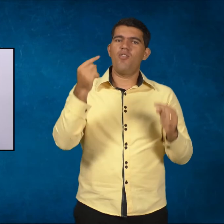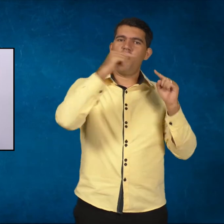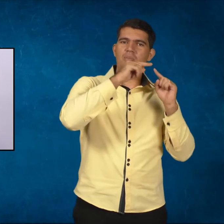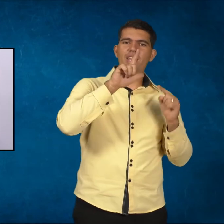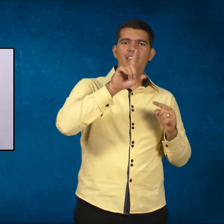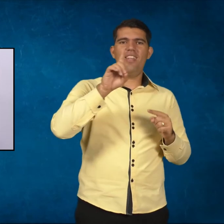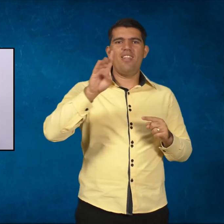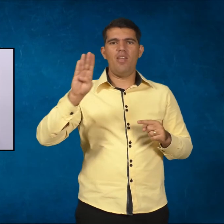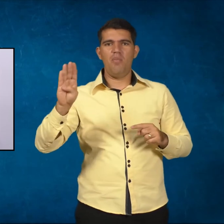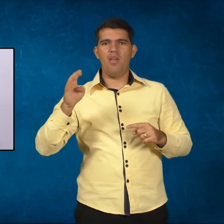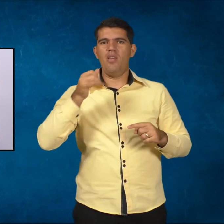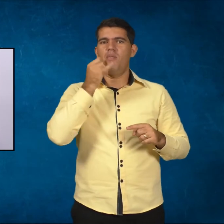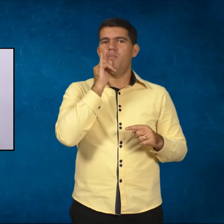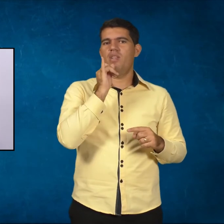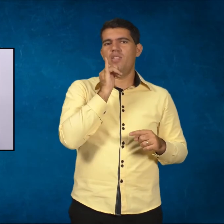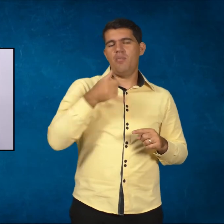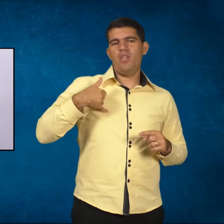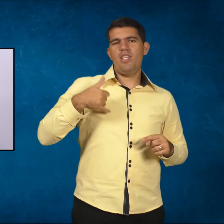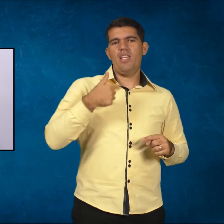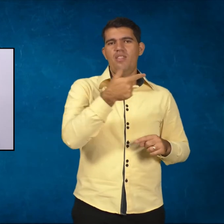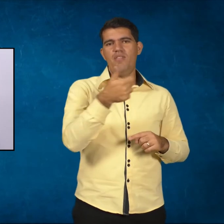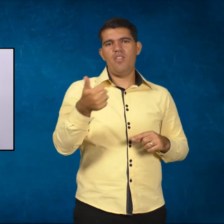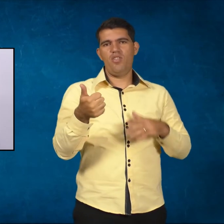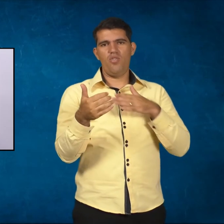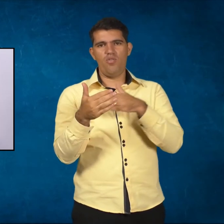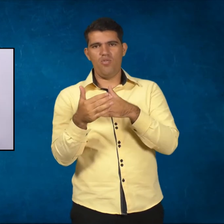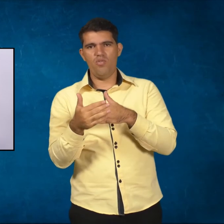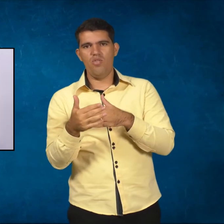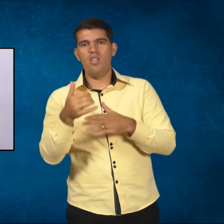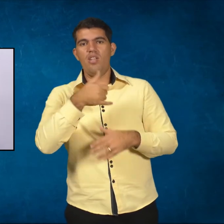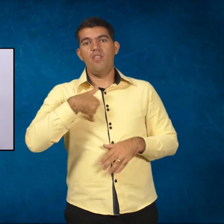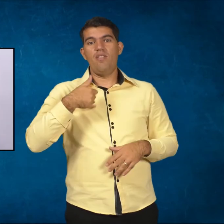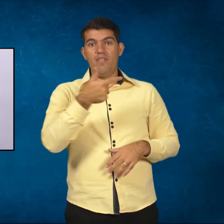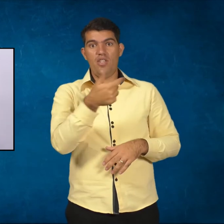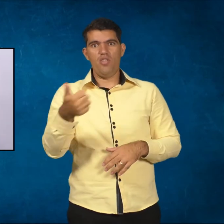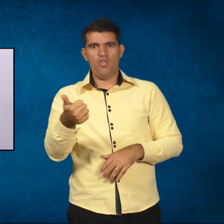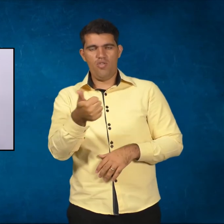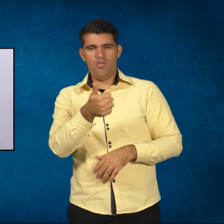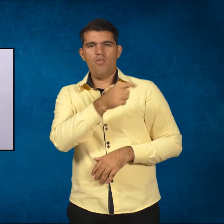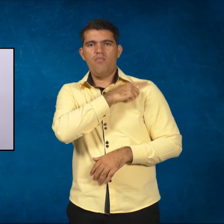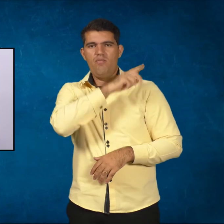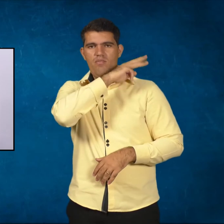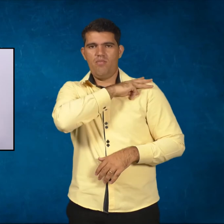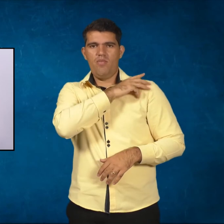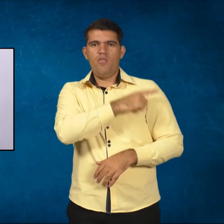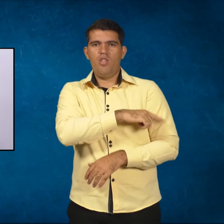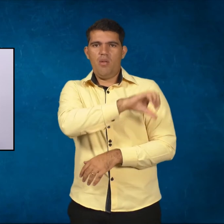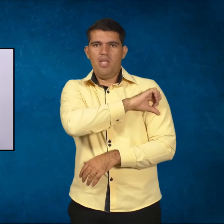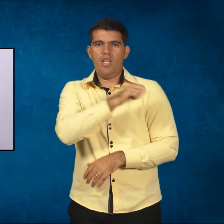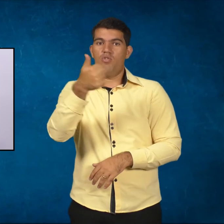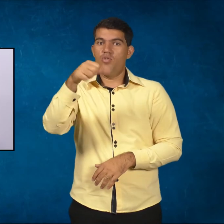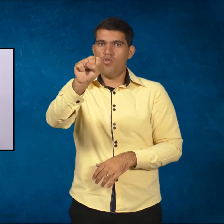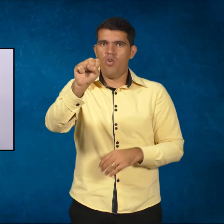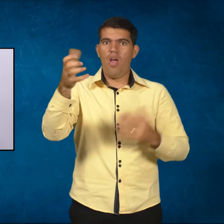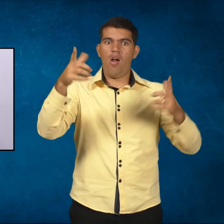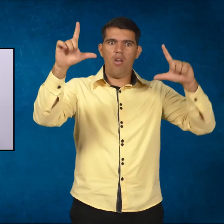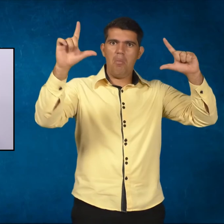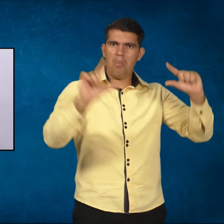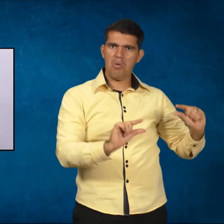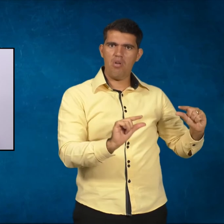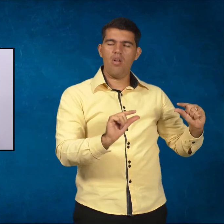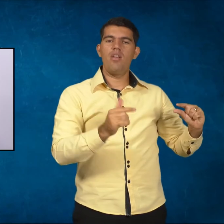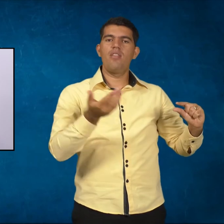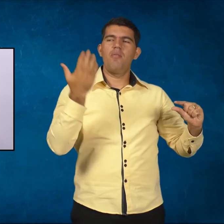a última ldb é essa cidades eram 21 anos para o há 18 anos parecendo fundamental elas tendo sido reduzida